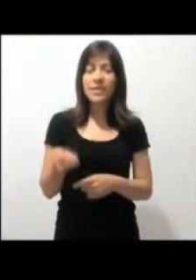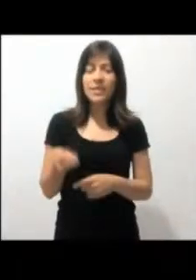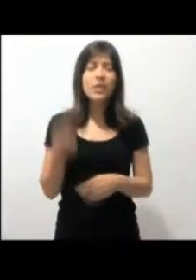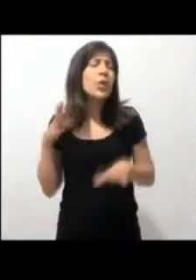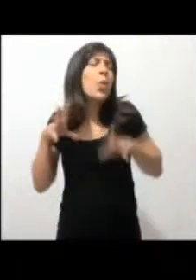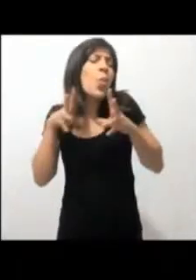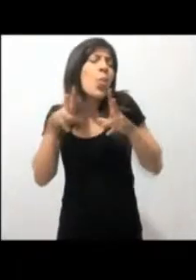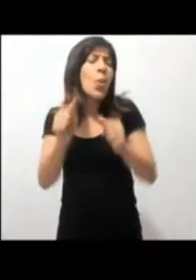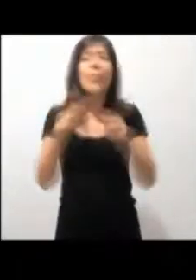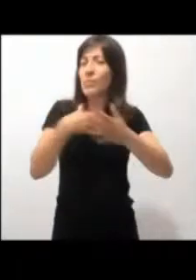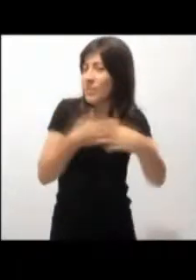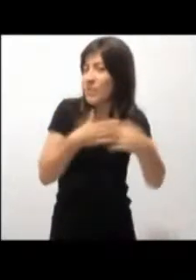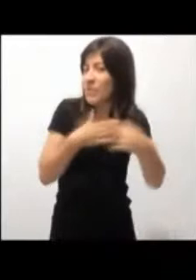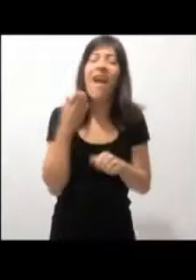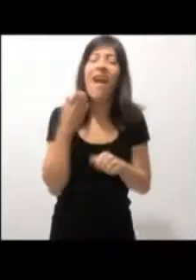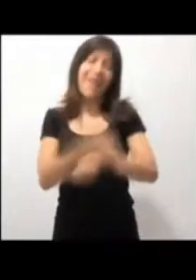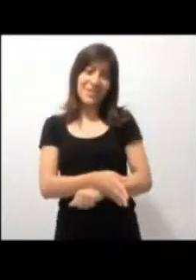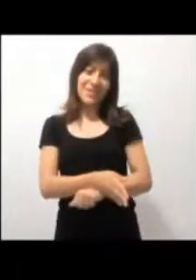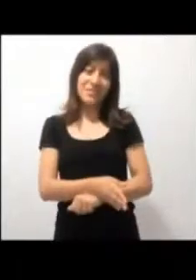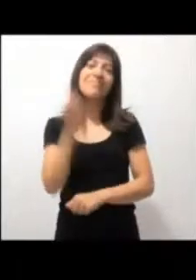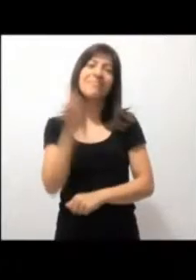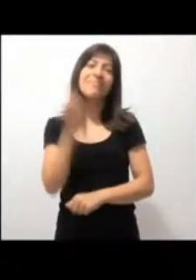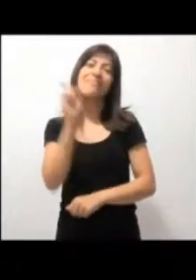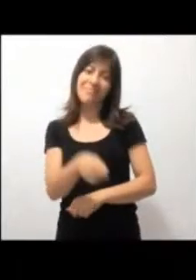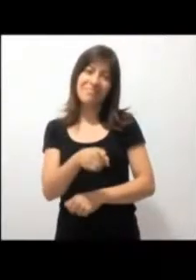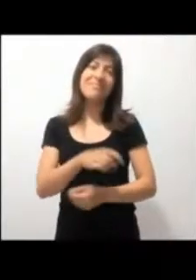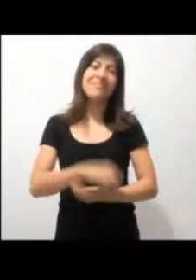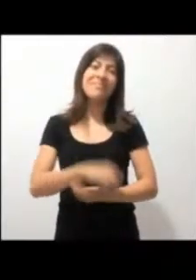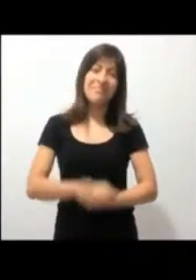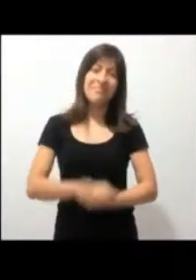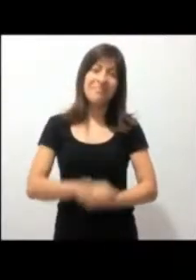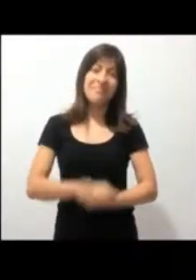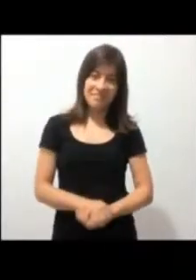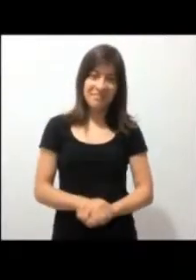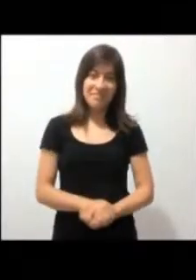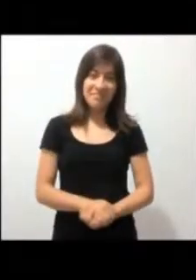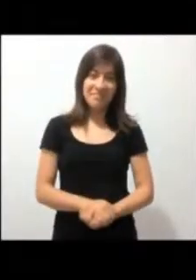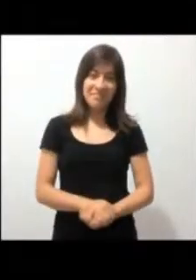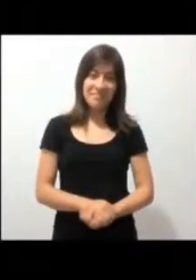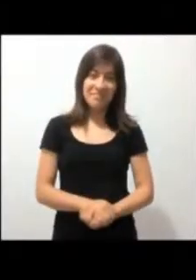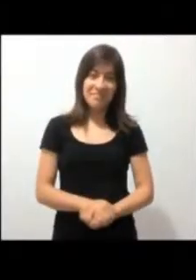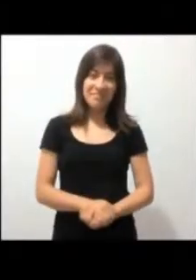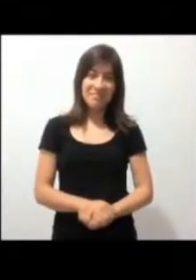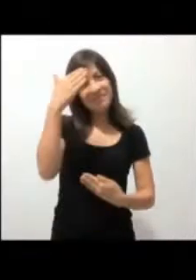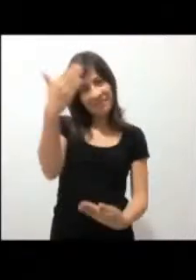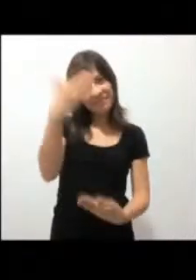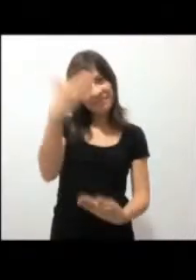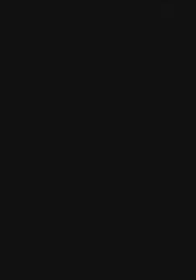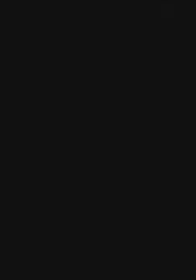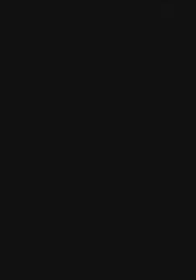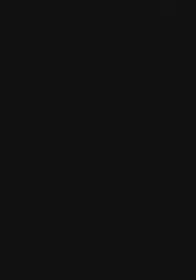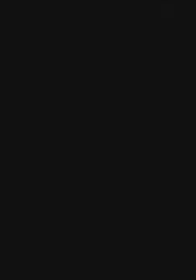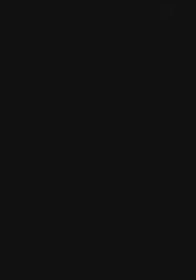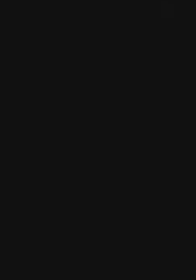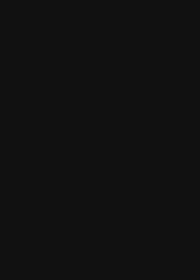e qualquer acesso é. Muito obrigada.